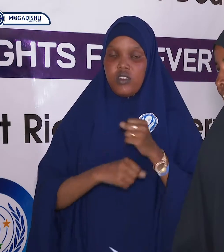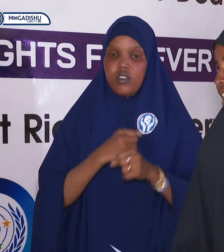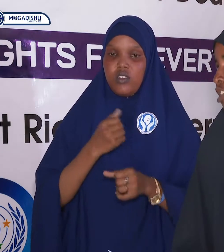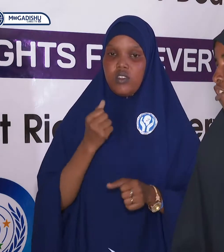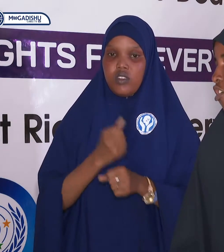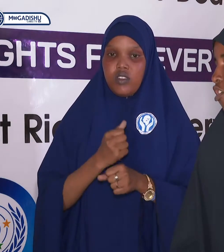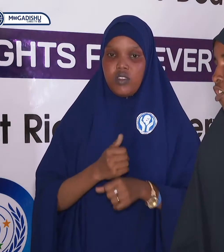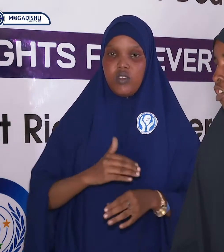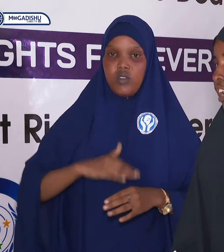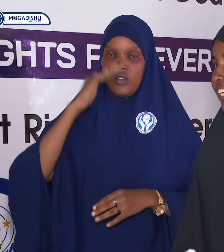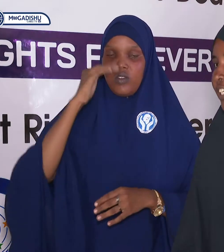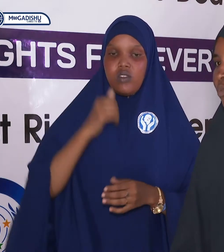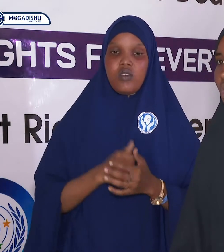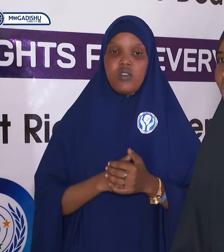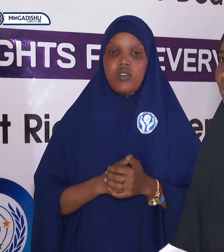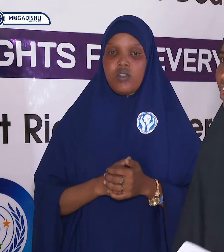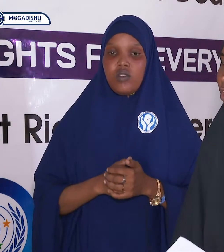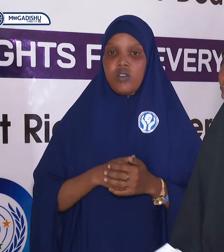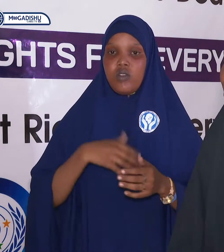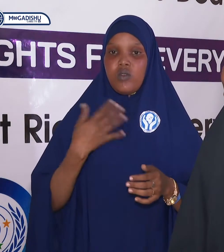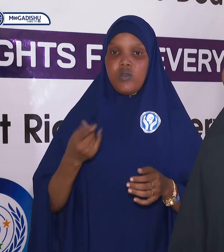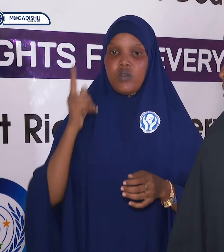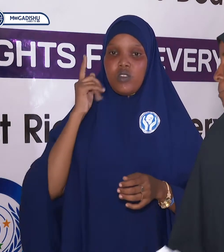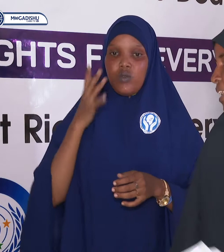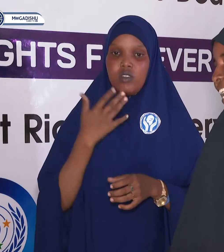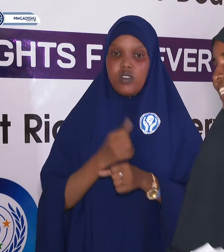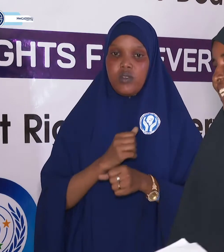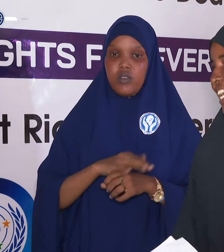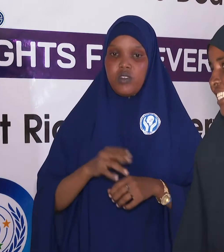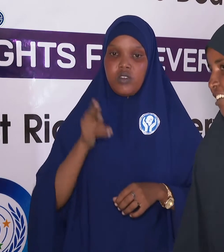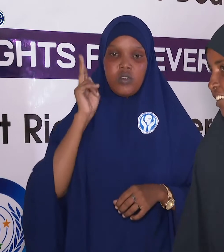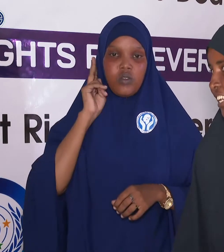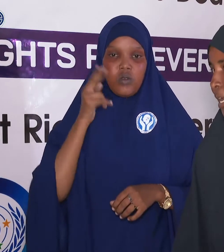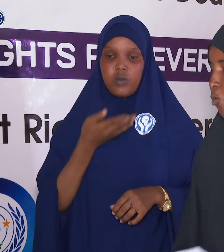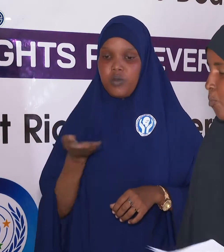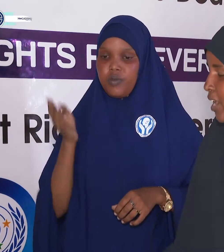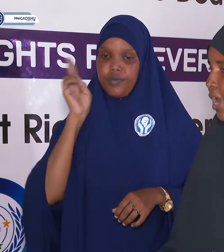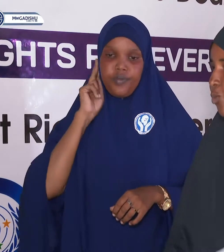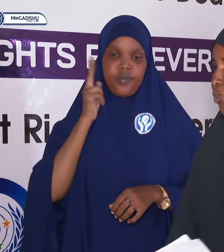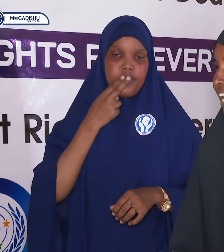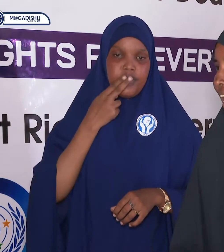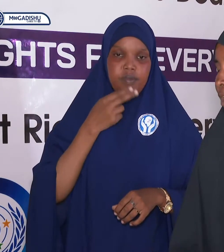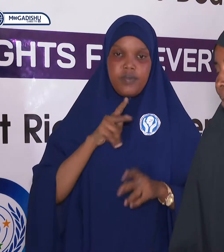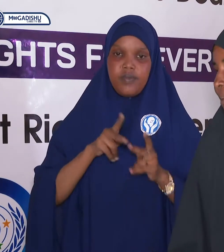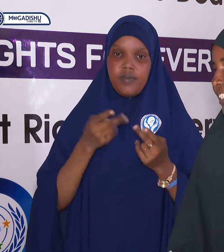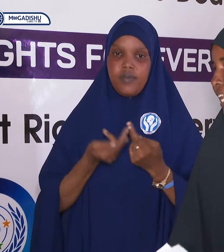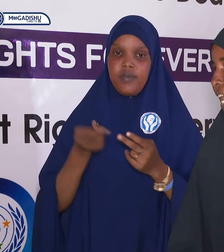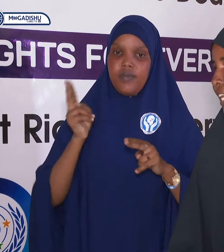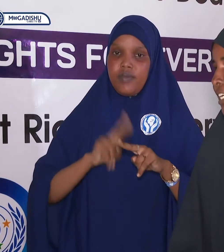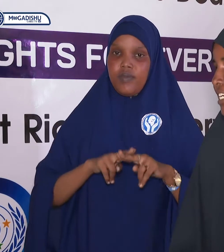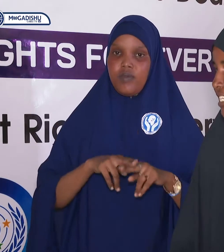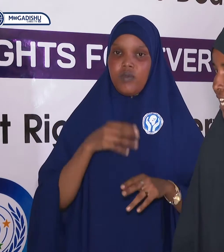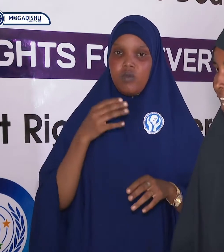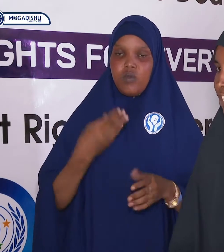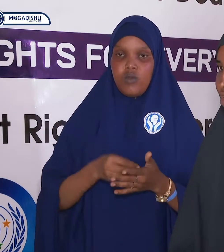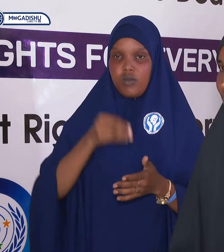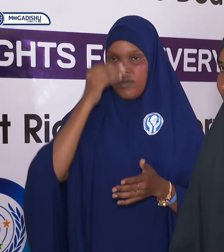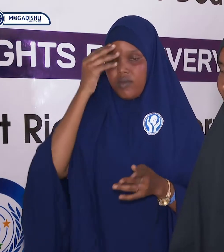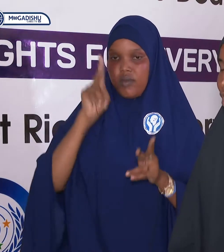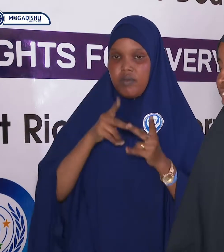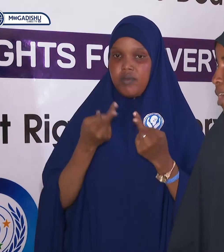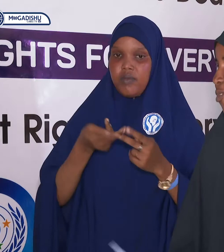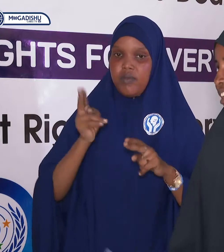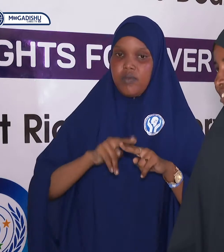qabsan oo la yiri kuwaan waa dhagoolo meelaha iska fadhiya meelaha ku dayacan waxbarasho la-aan sidaa la